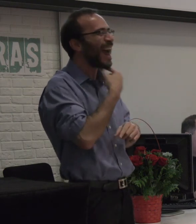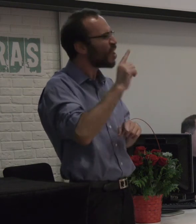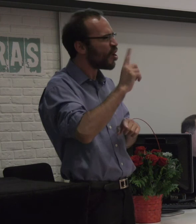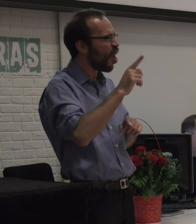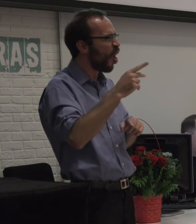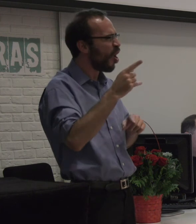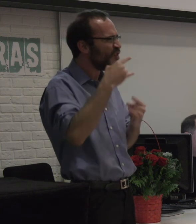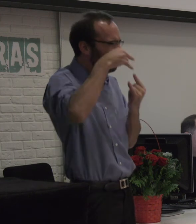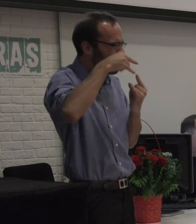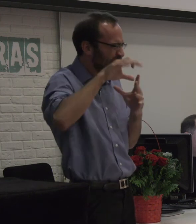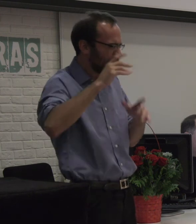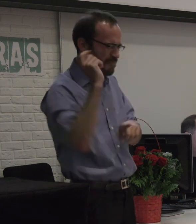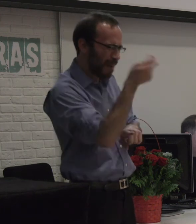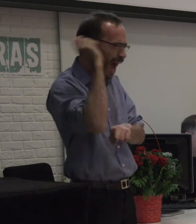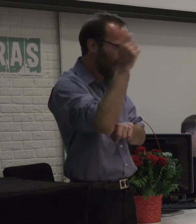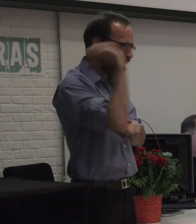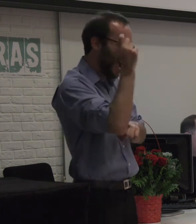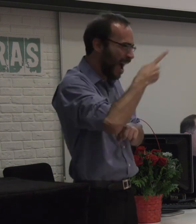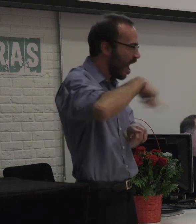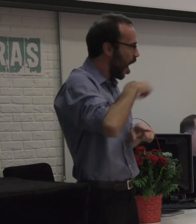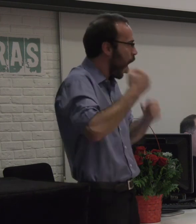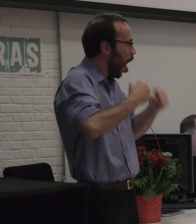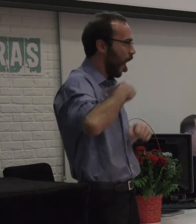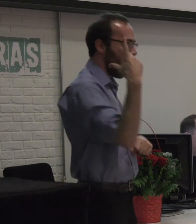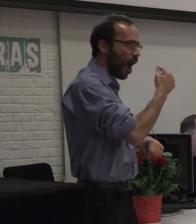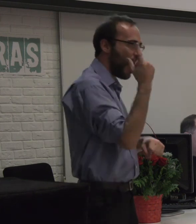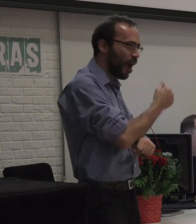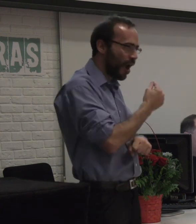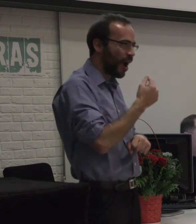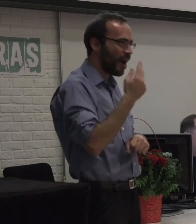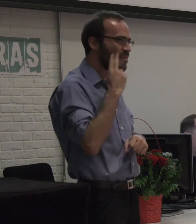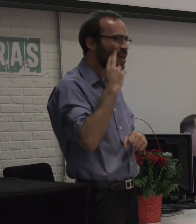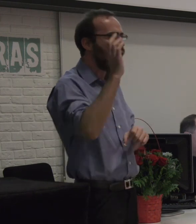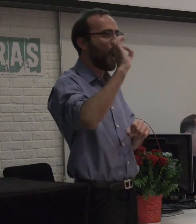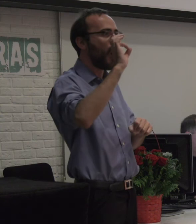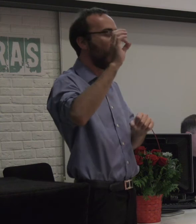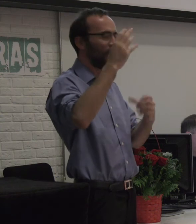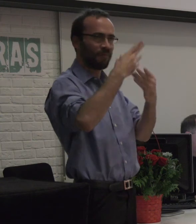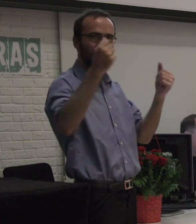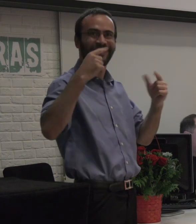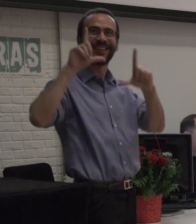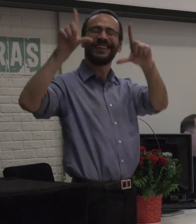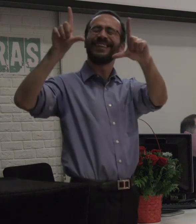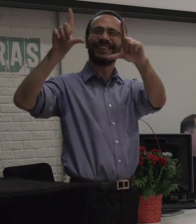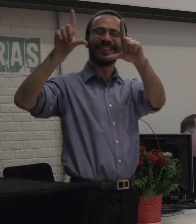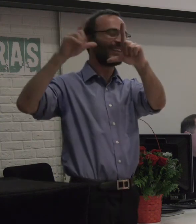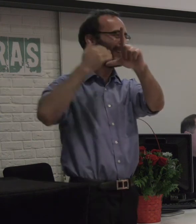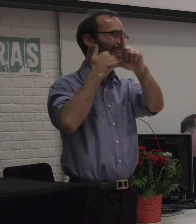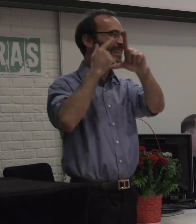con ellos y tenían que salir pitando de allí, o de pronto objetos que habían desaparecido, como una señora que va a vivir